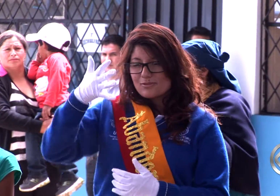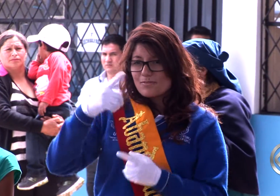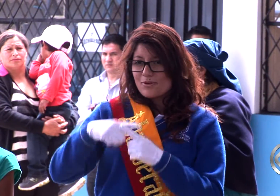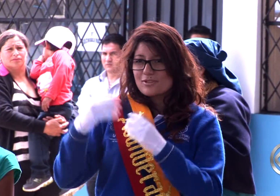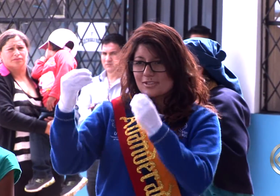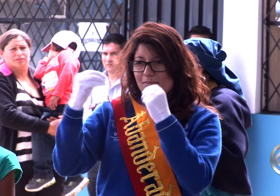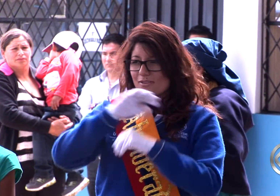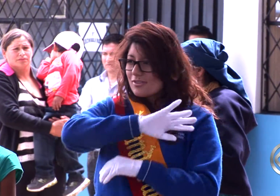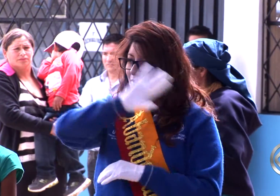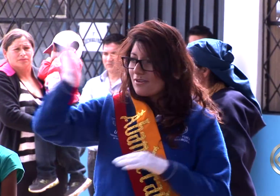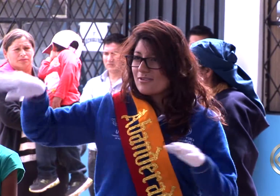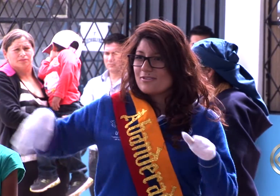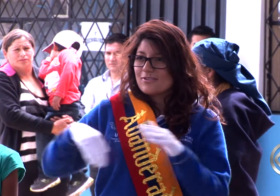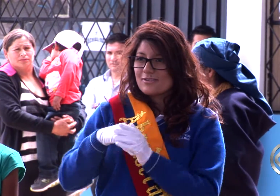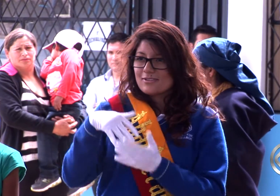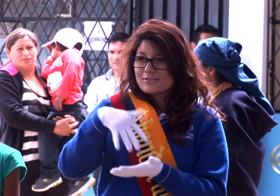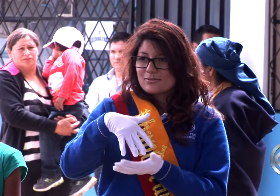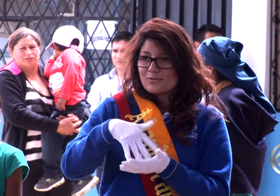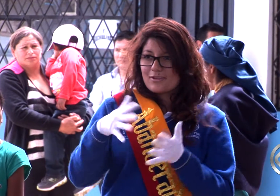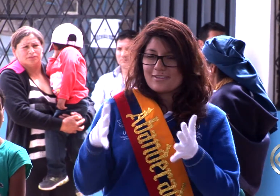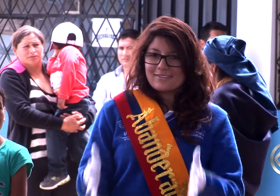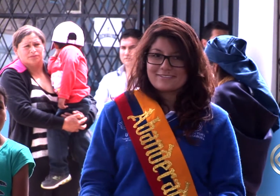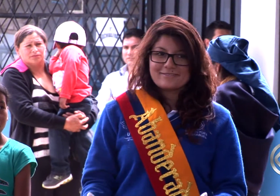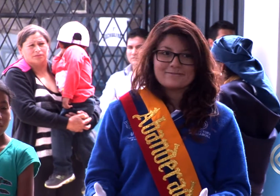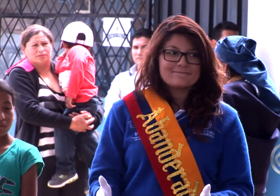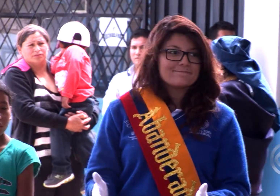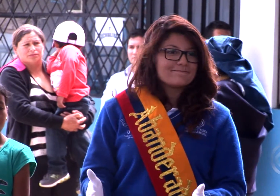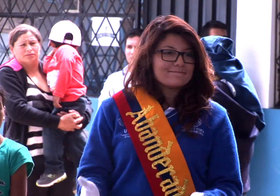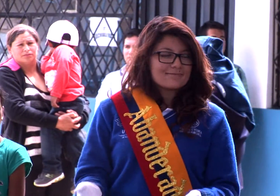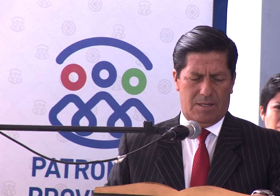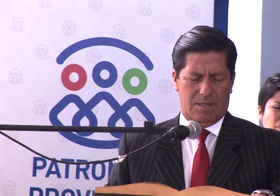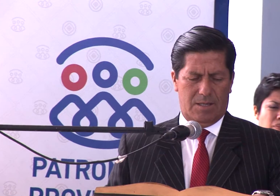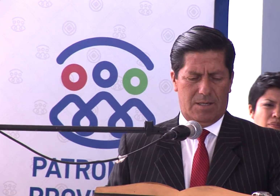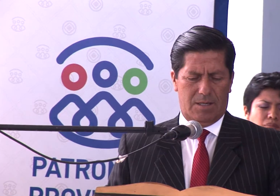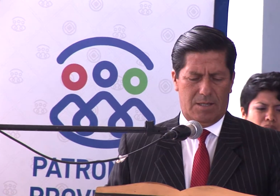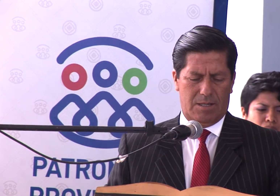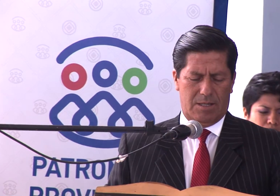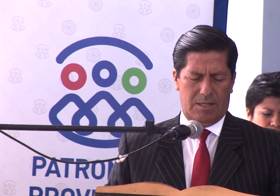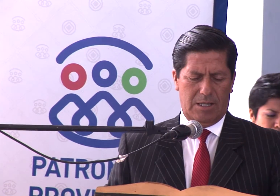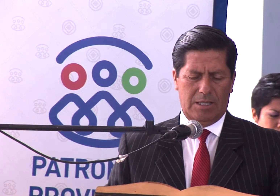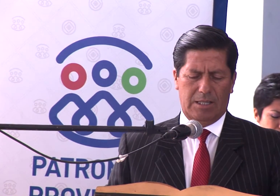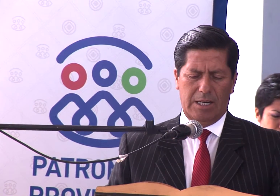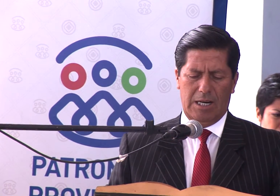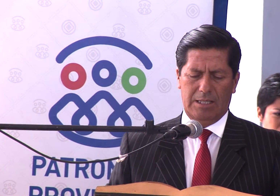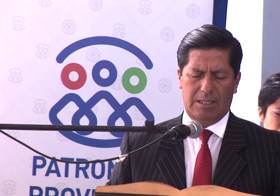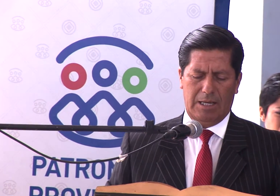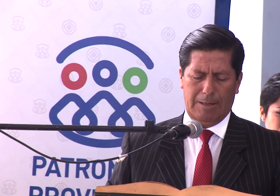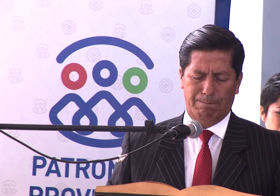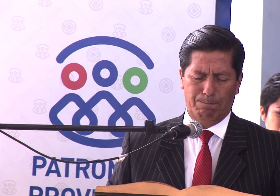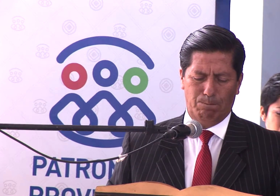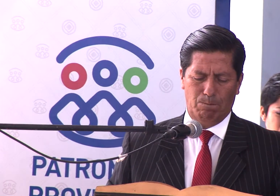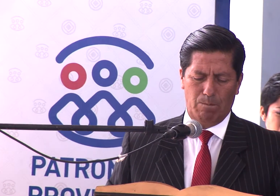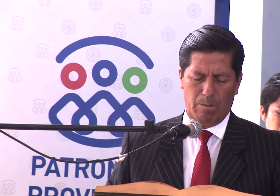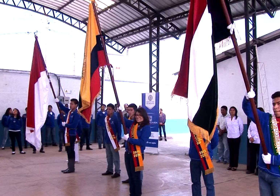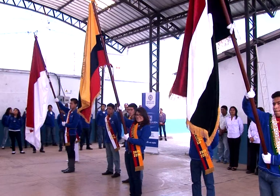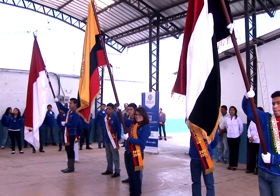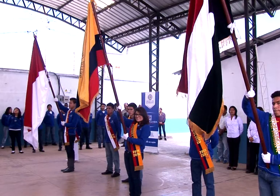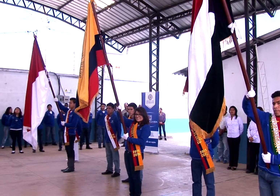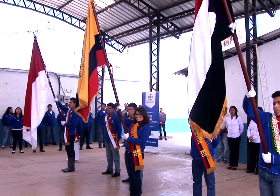recordar siempre a ustedes, a ustedes compañeros, estudiantes. En su intervención, el prefecto de Imbabura, Pablo Jurado, calificó a este día como